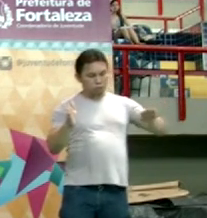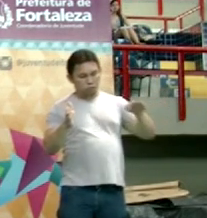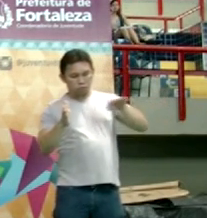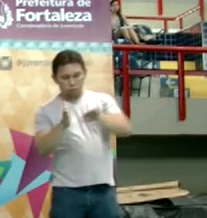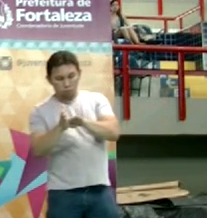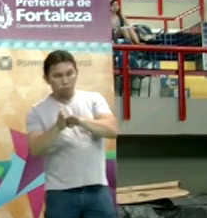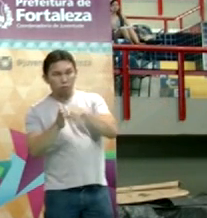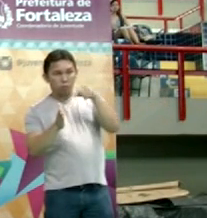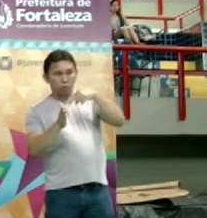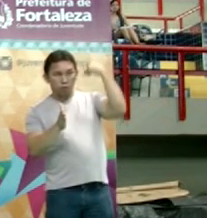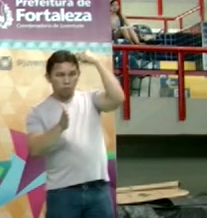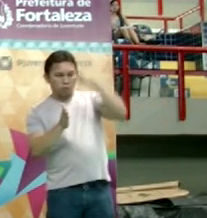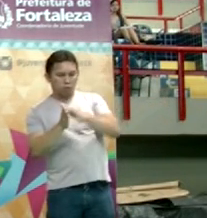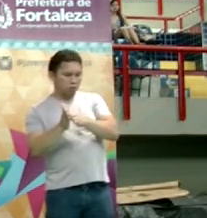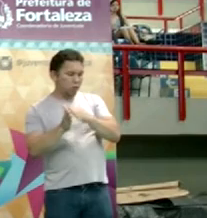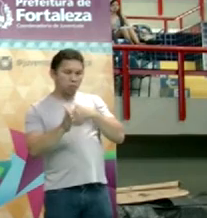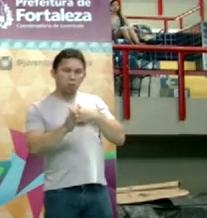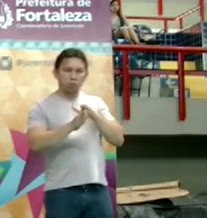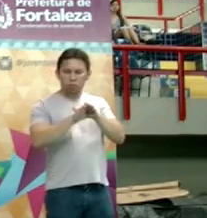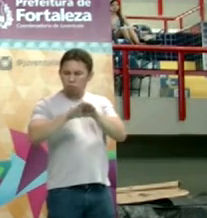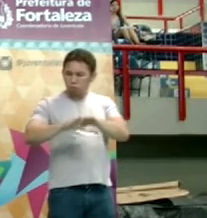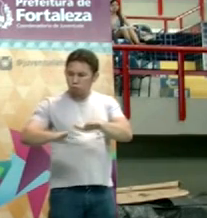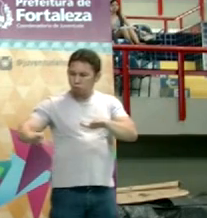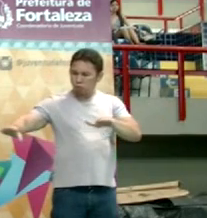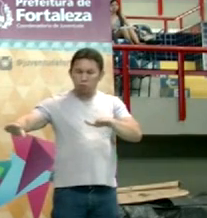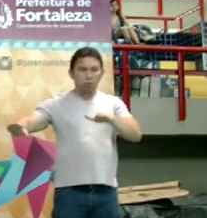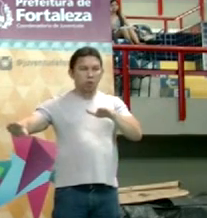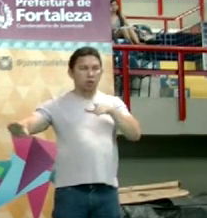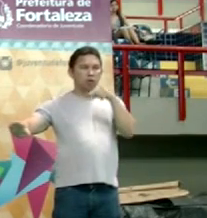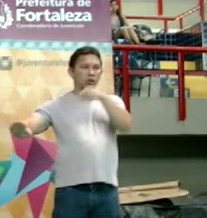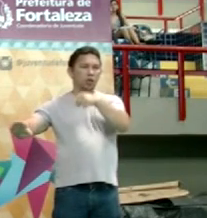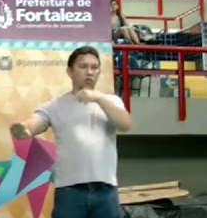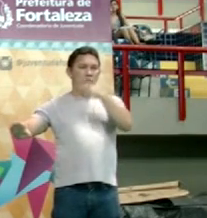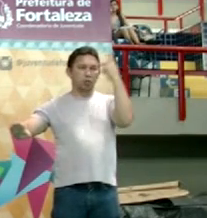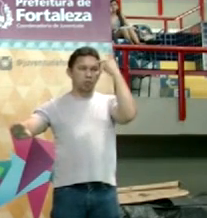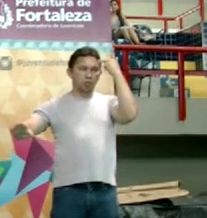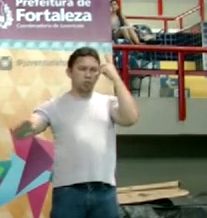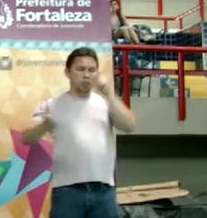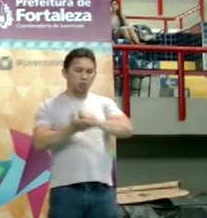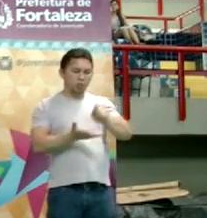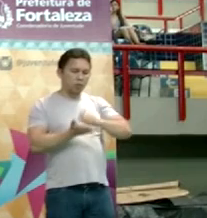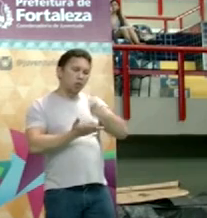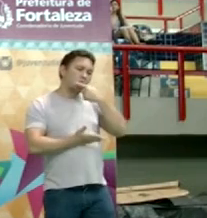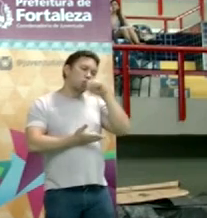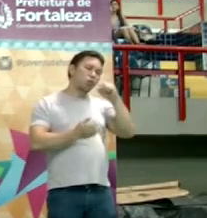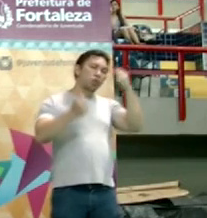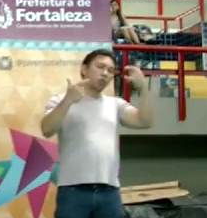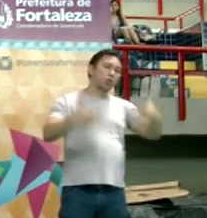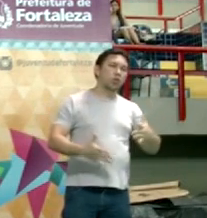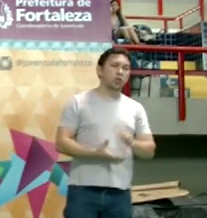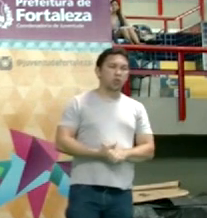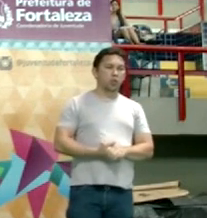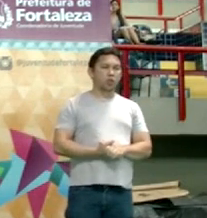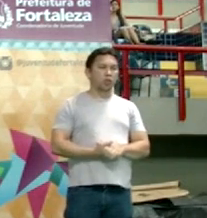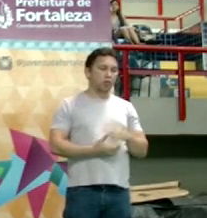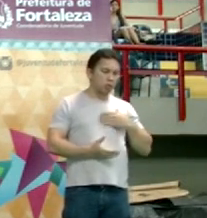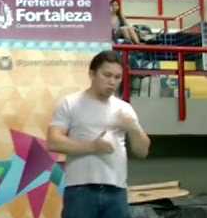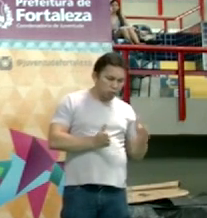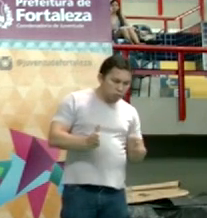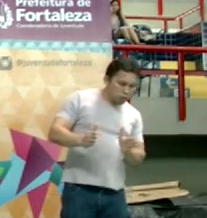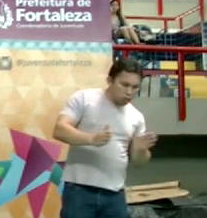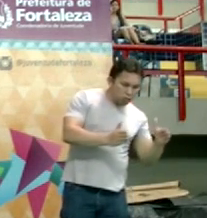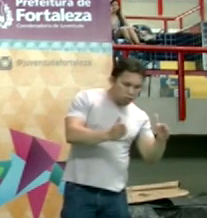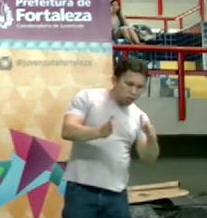Santos e o Planalto Paulista. Olha o que foi que ele escreveu, minha criança. Ele disse assim: as estradas